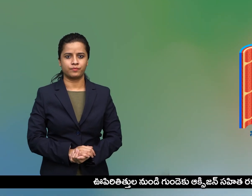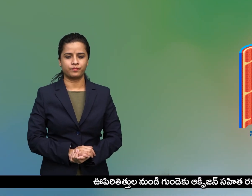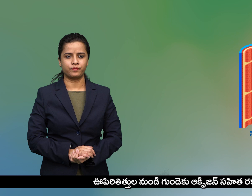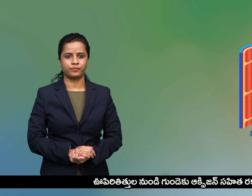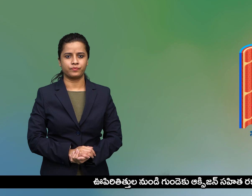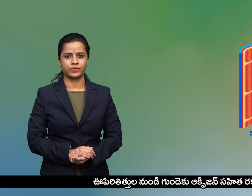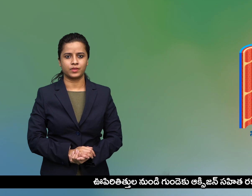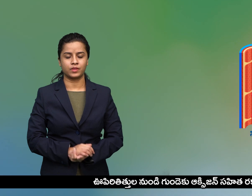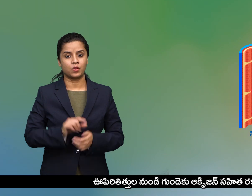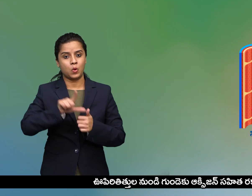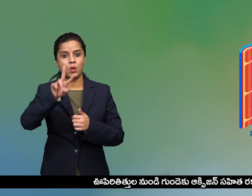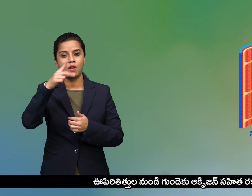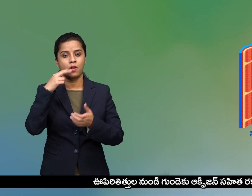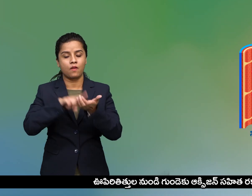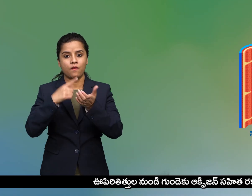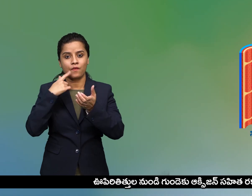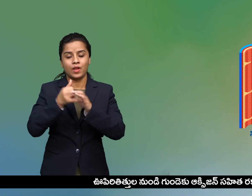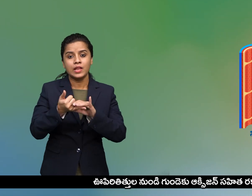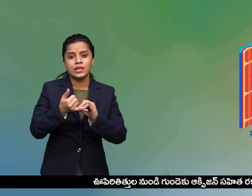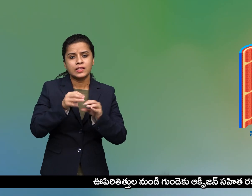ఊపిరితిత్తుల నుండి గుండెకు ఆక్సిజన్ సహిత రక్తాన్ని